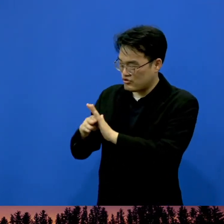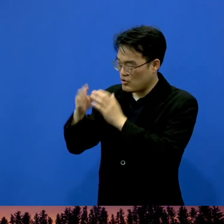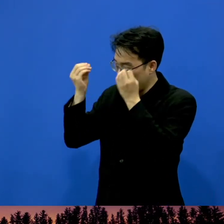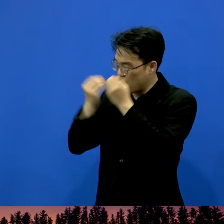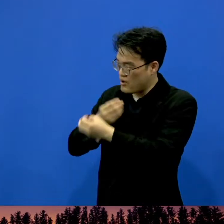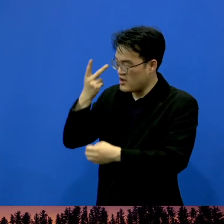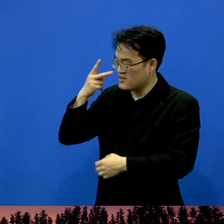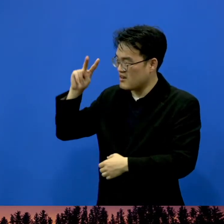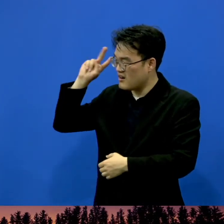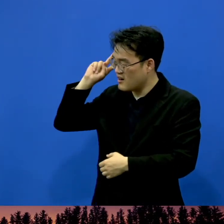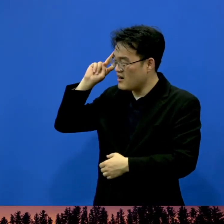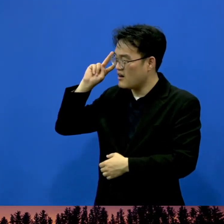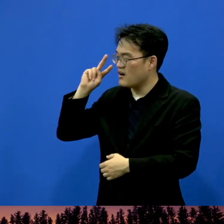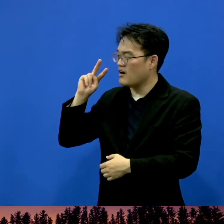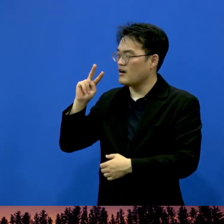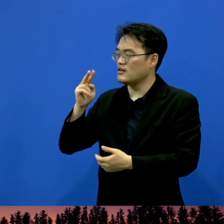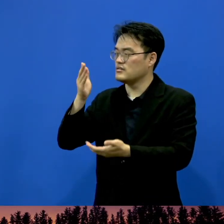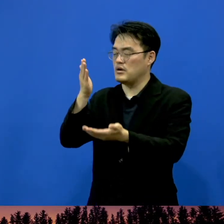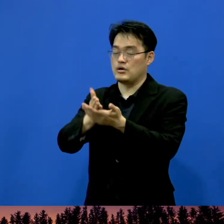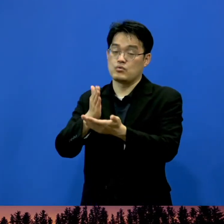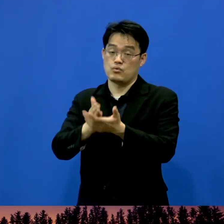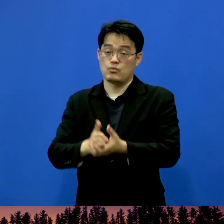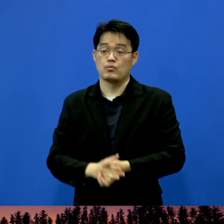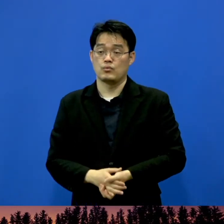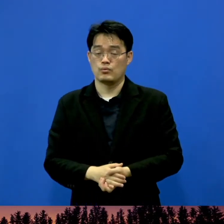그냥 묻어버리는 사람들이 있는 거죠.